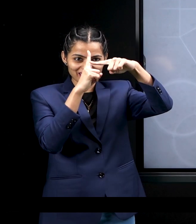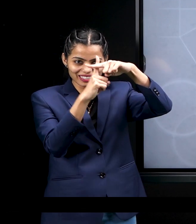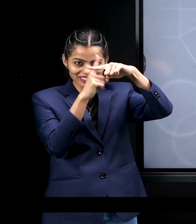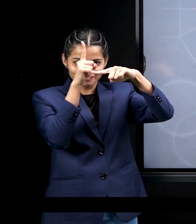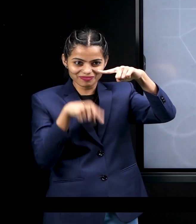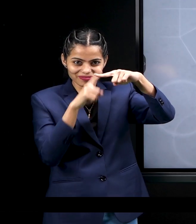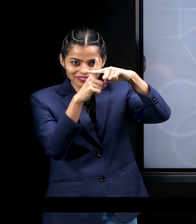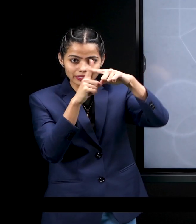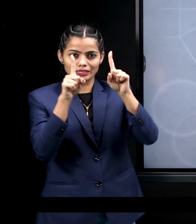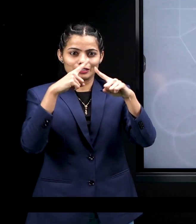செங்குத்து கோடுகள்.